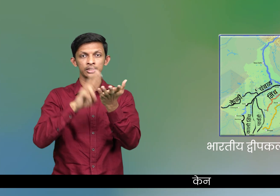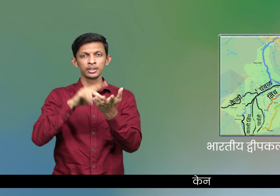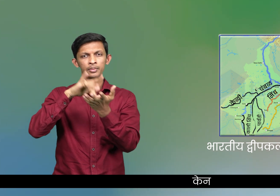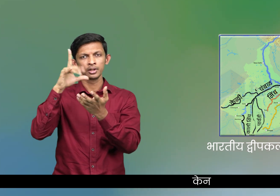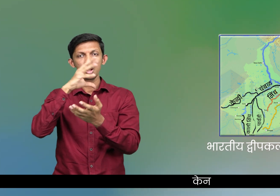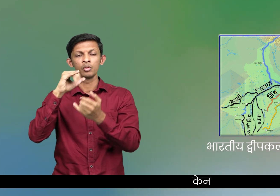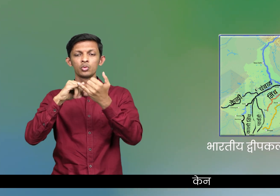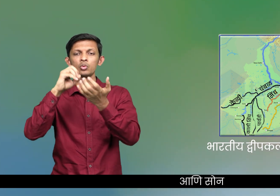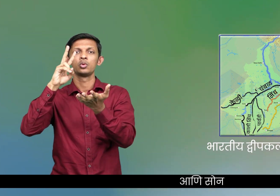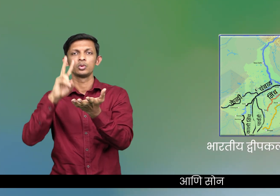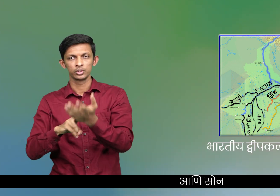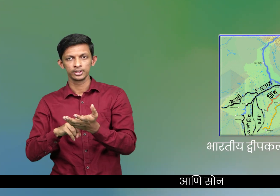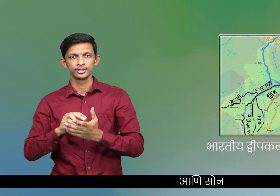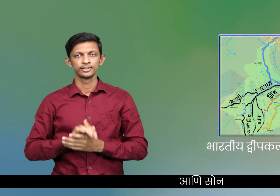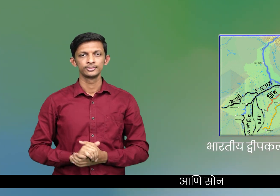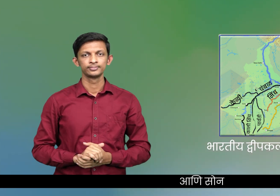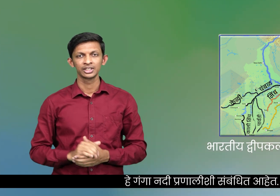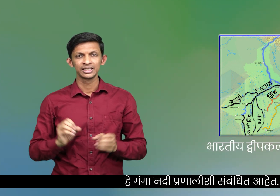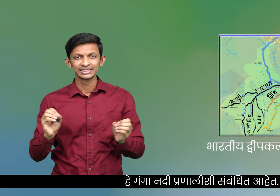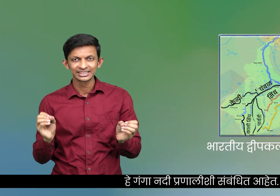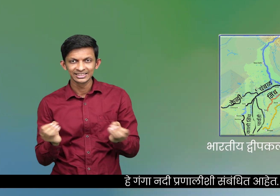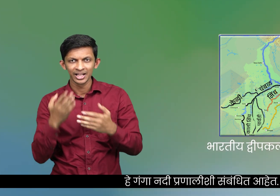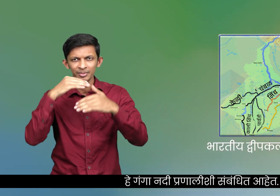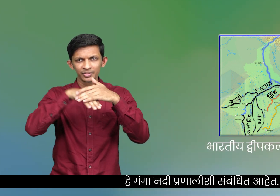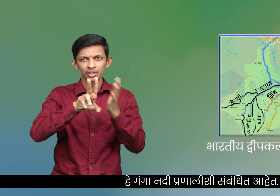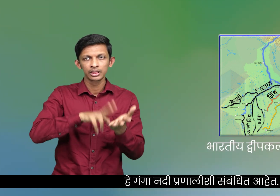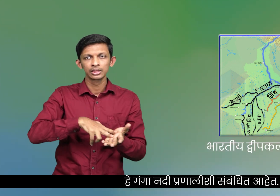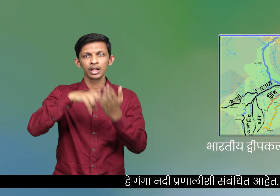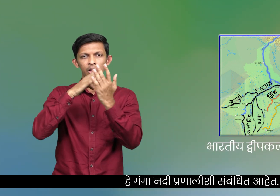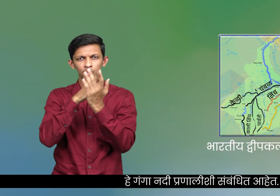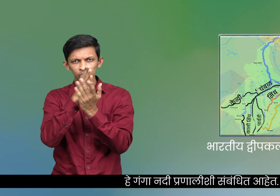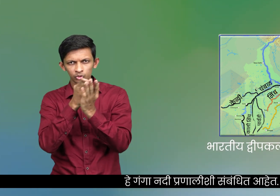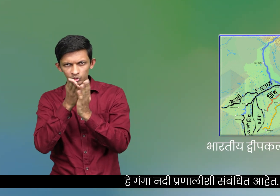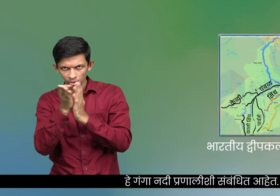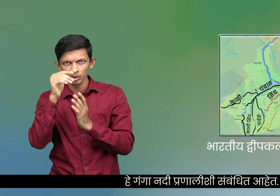केन आणि सोन हे गंगा नदी प्रणालीशी संबंधित आहेत.